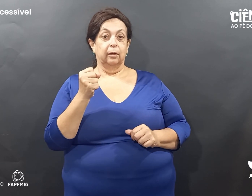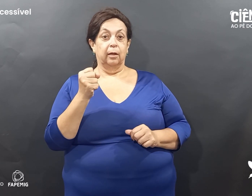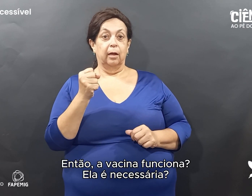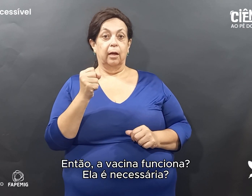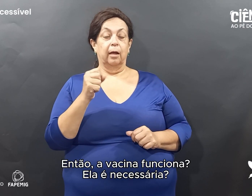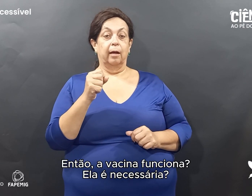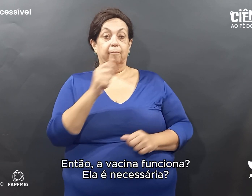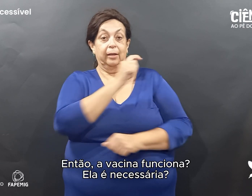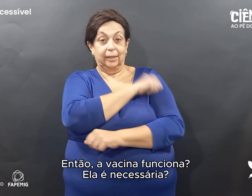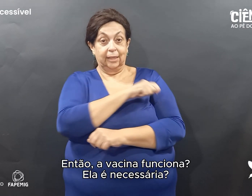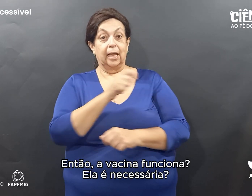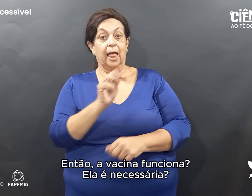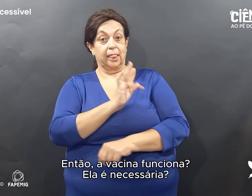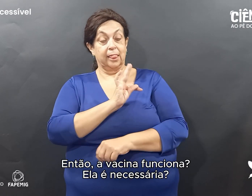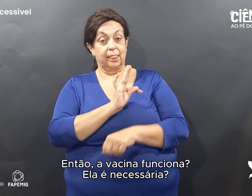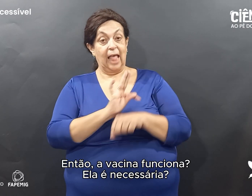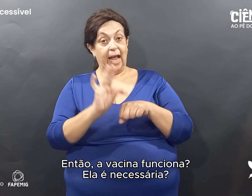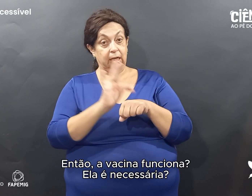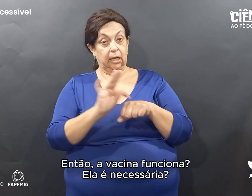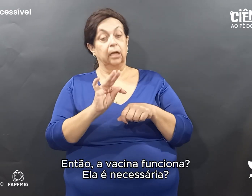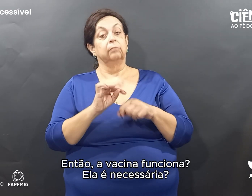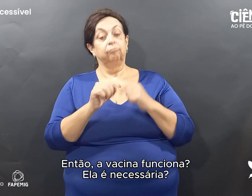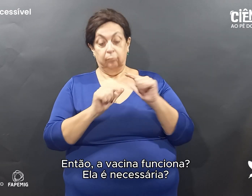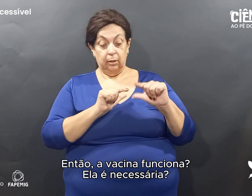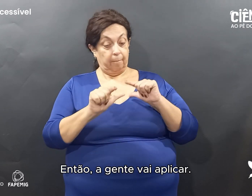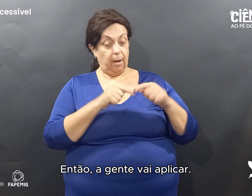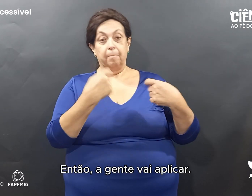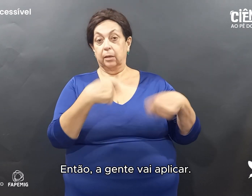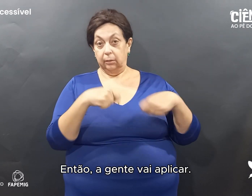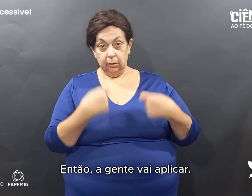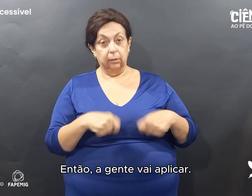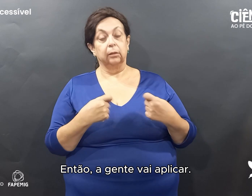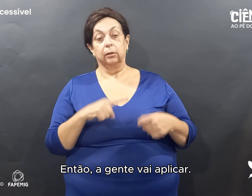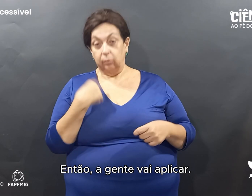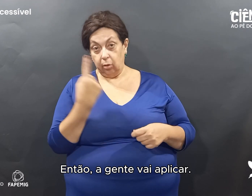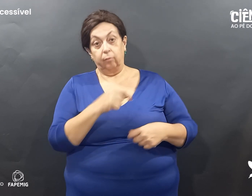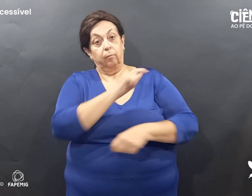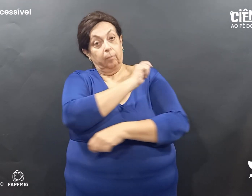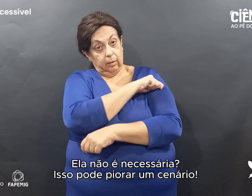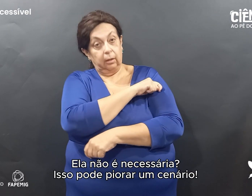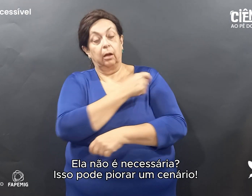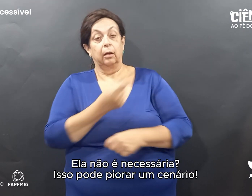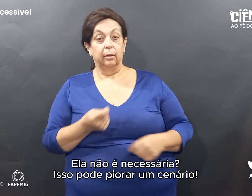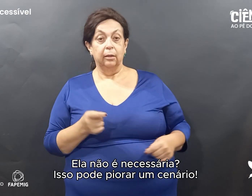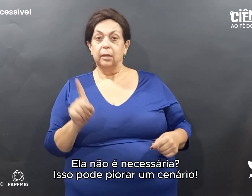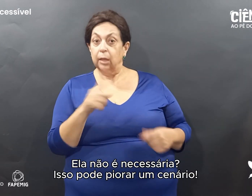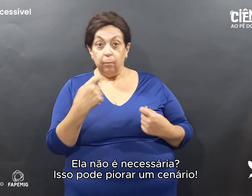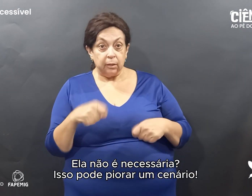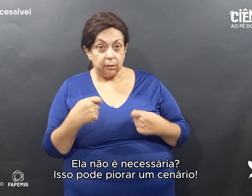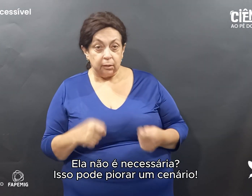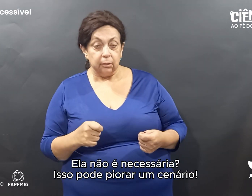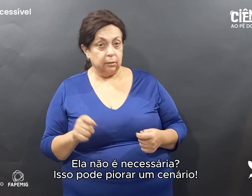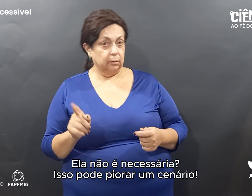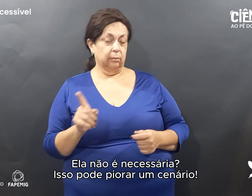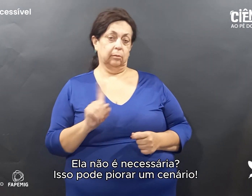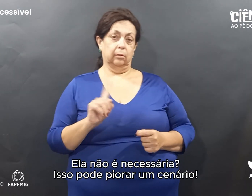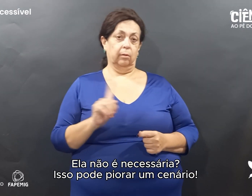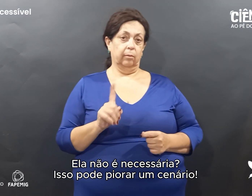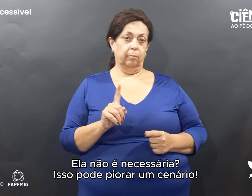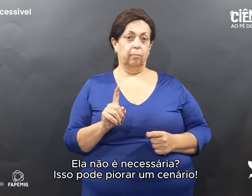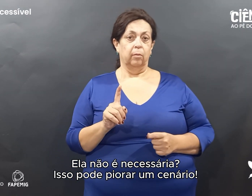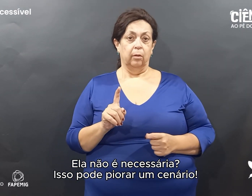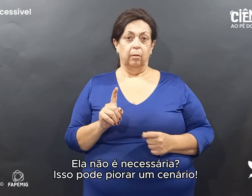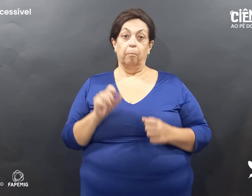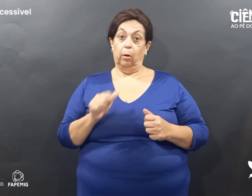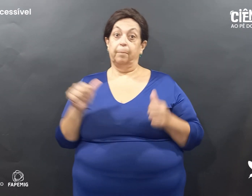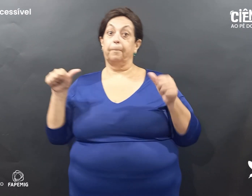técnica. Então, a vacina, ela funciona? Ela é necessária? Então, a gente vai aplicar. Ela não é necessária? Isso pode piorar